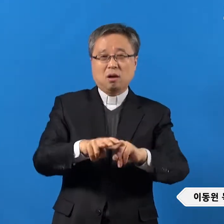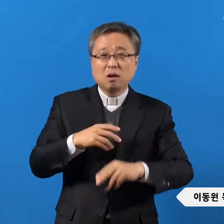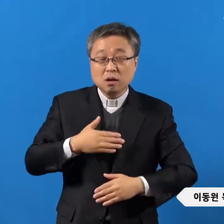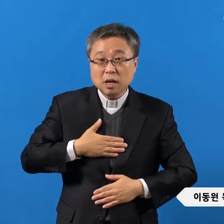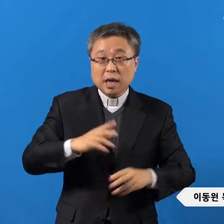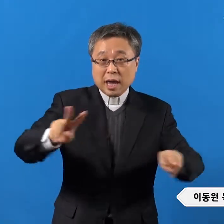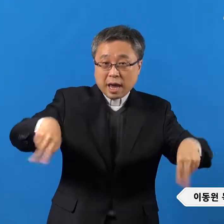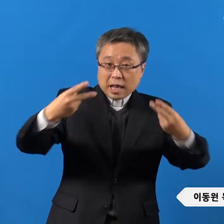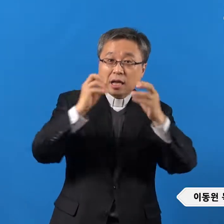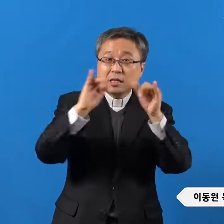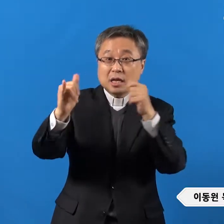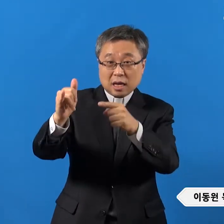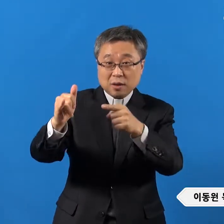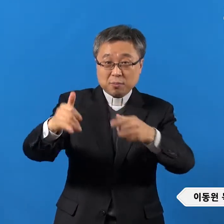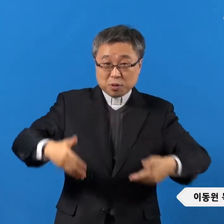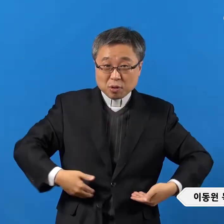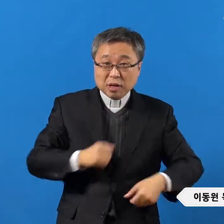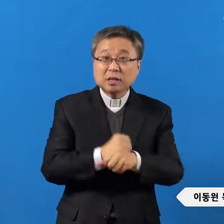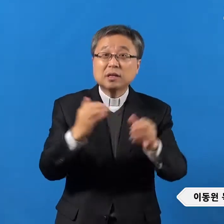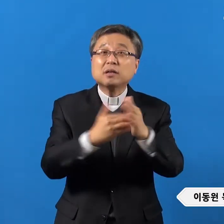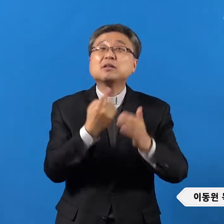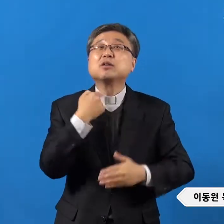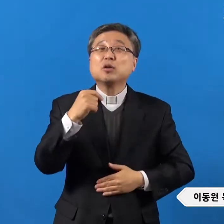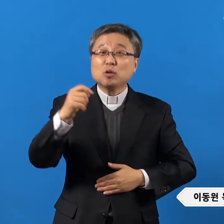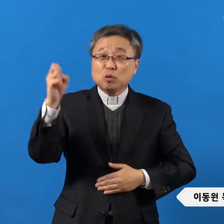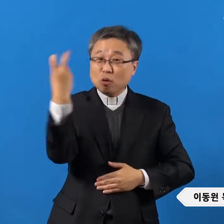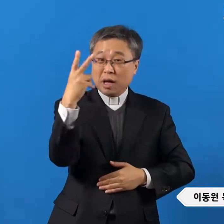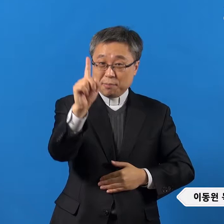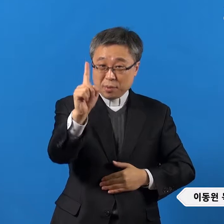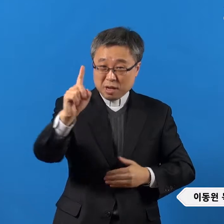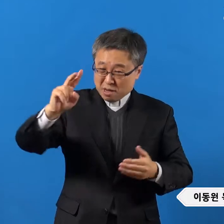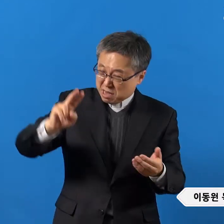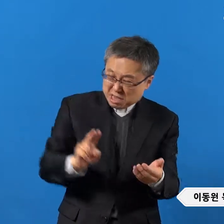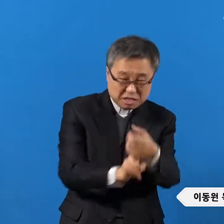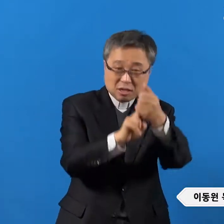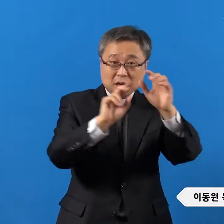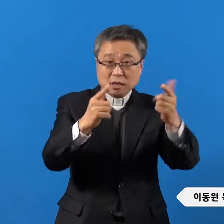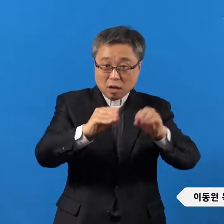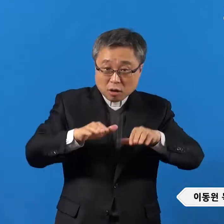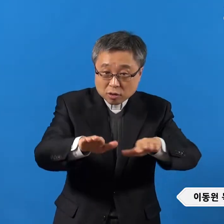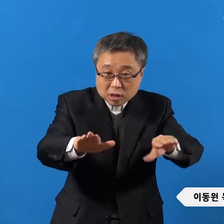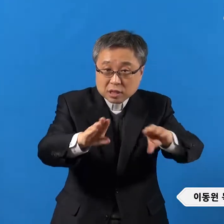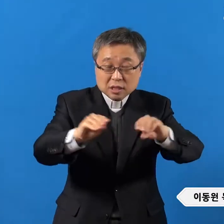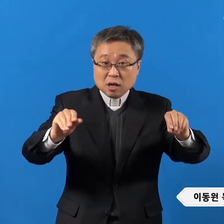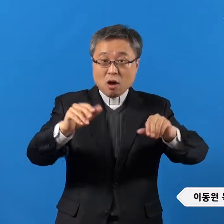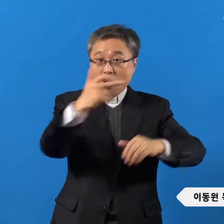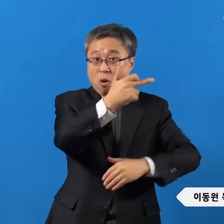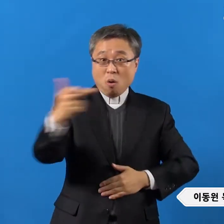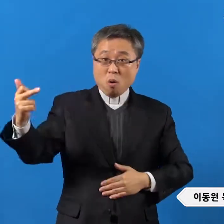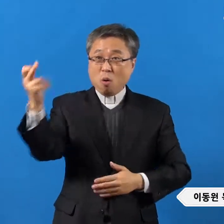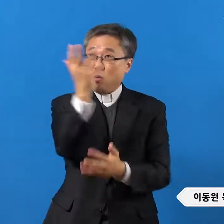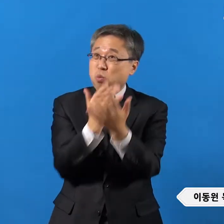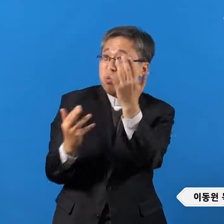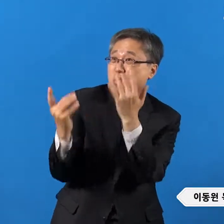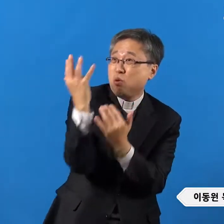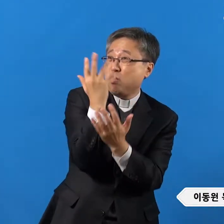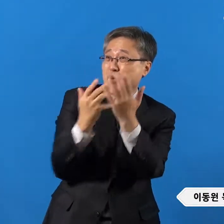또 한 번의 거창한 기적이 아니라 땅을 흔드는 지진이나 혹은 거대한 불길이 아니라